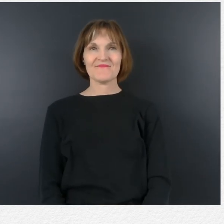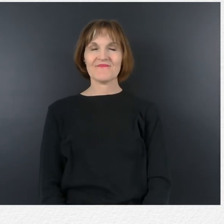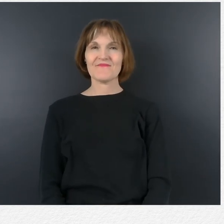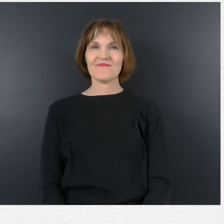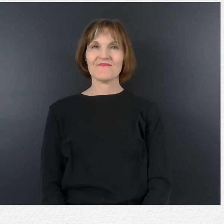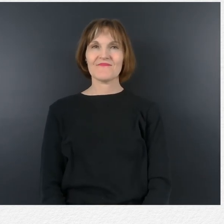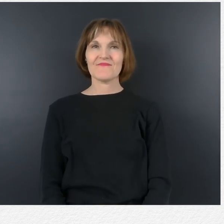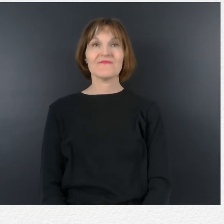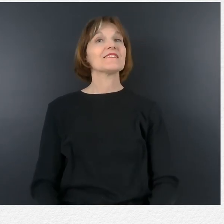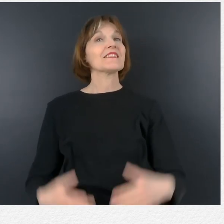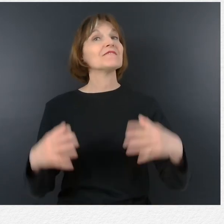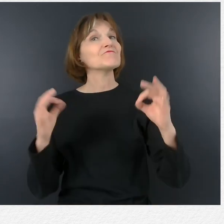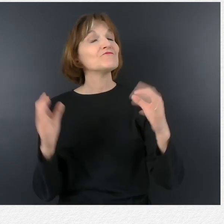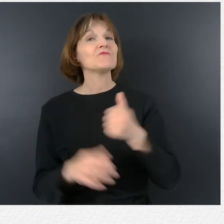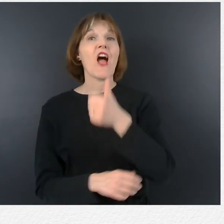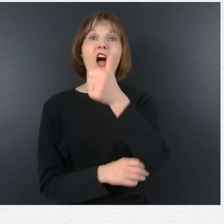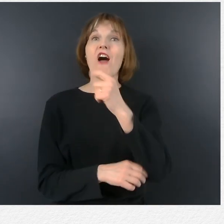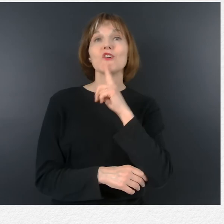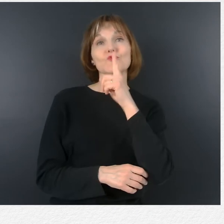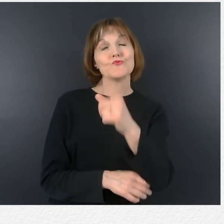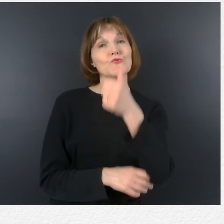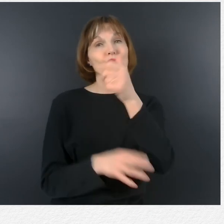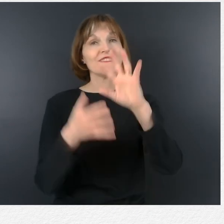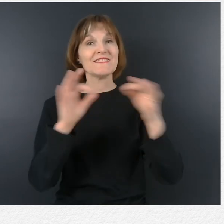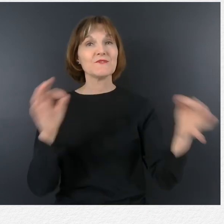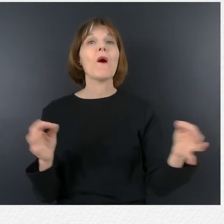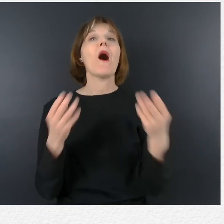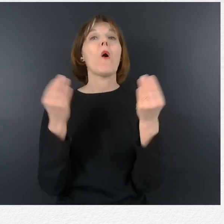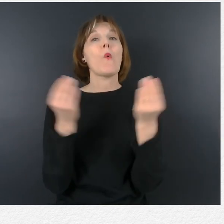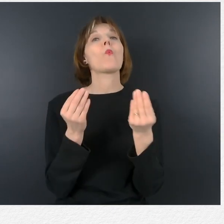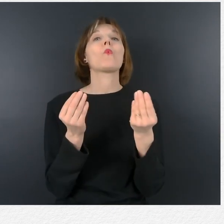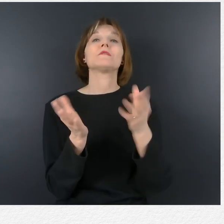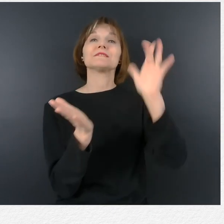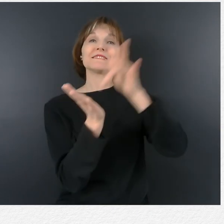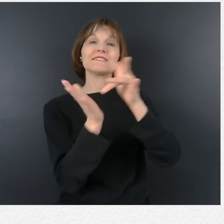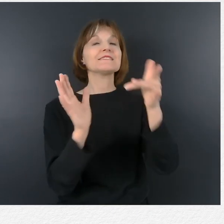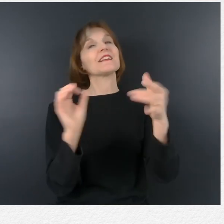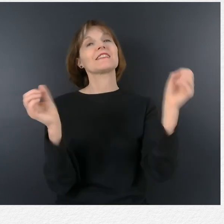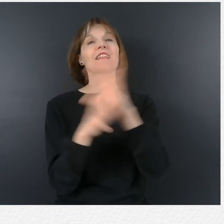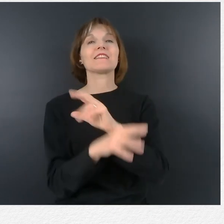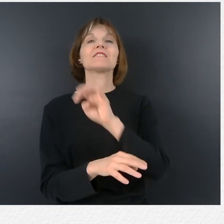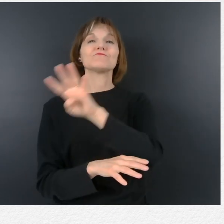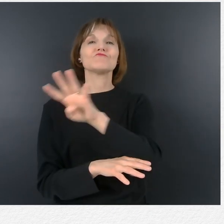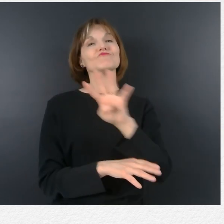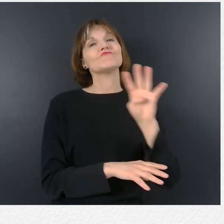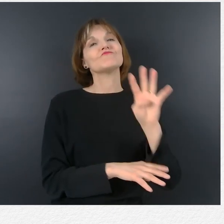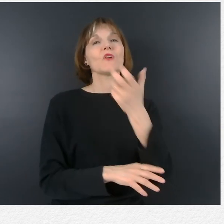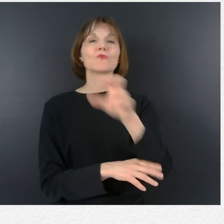Retrouvez Un jour une histoire sur www.365histoires.com.